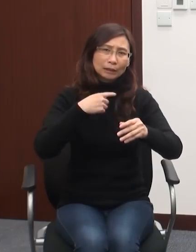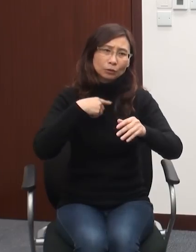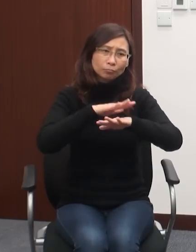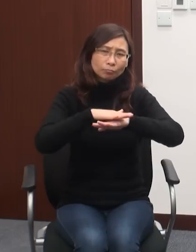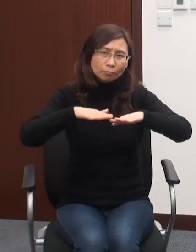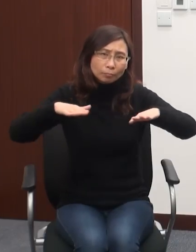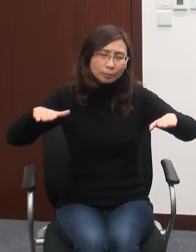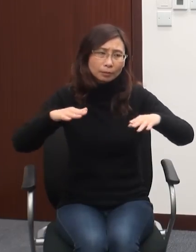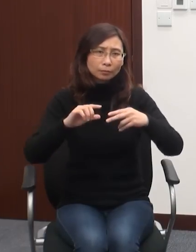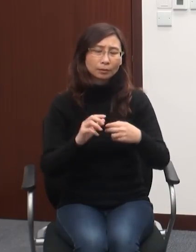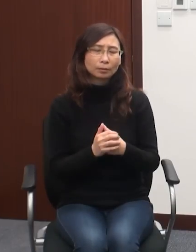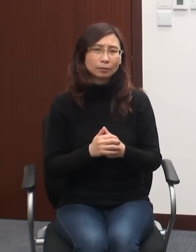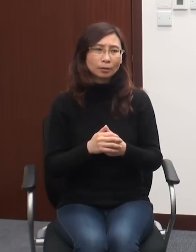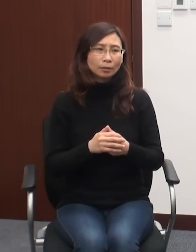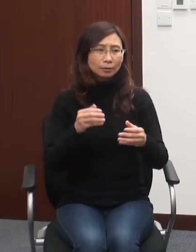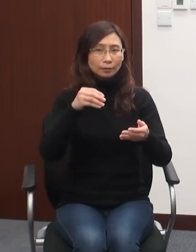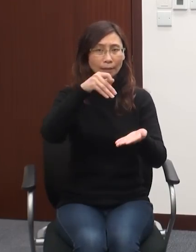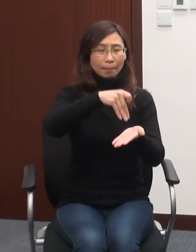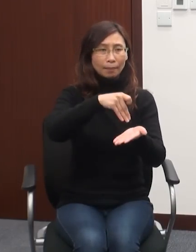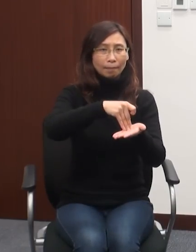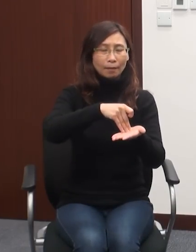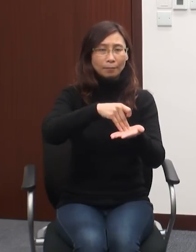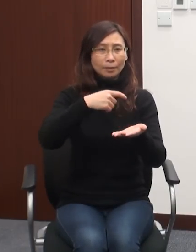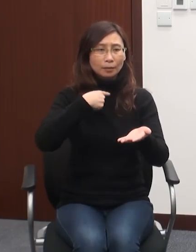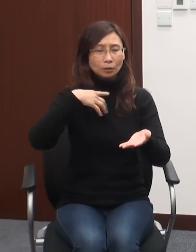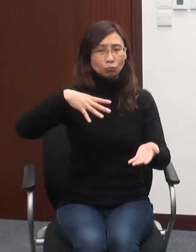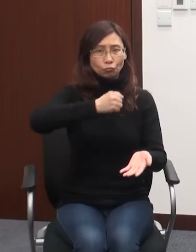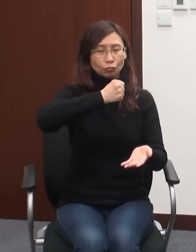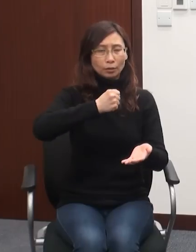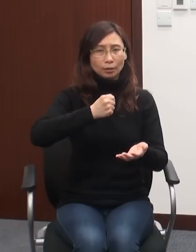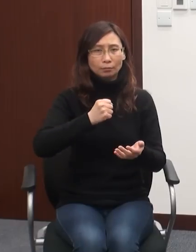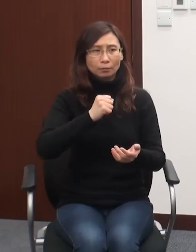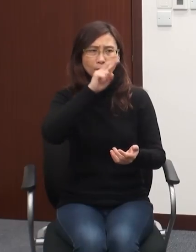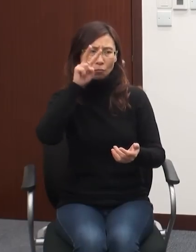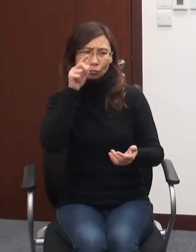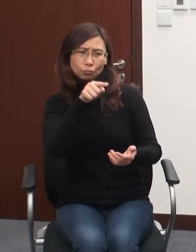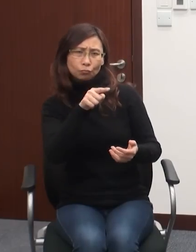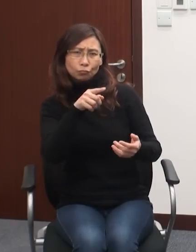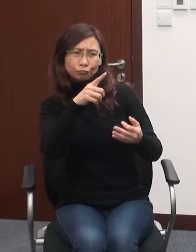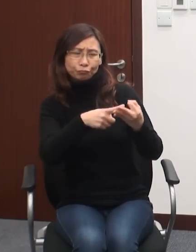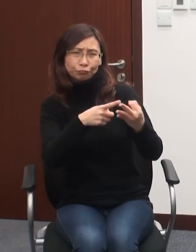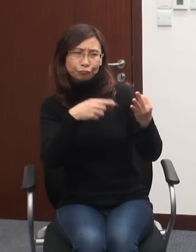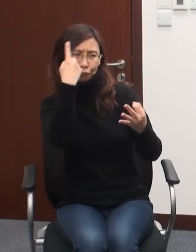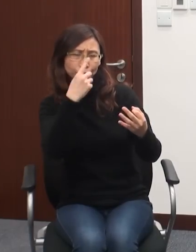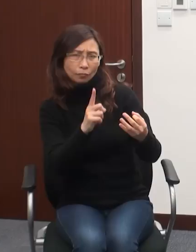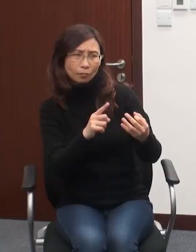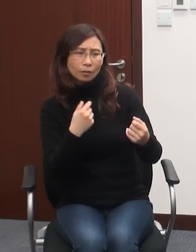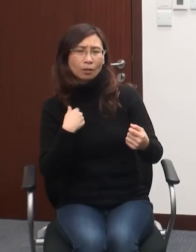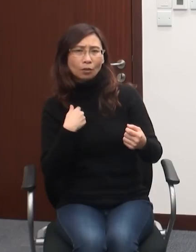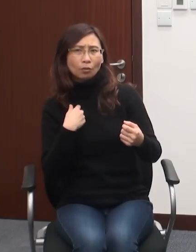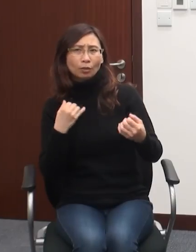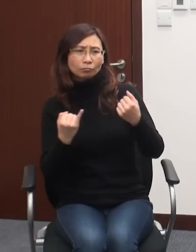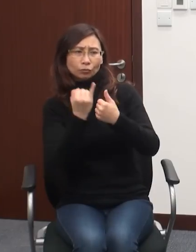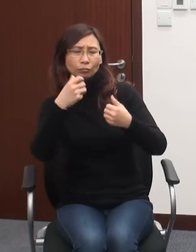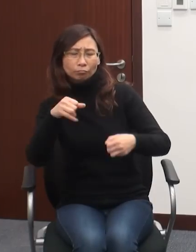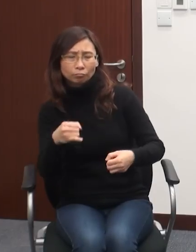提名委員會自己用權力，用佢哋嘅權力去揾到嗰個人，我哋已經冇 challenge 佢啦。已經就你